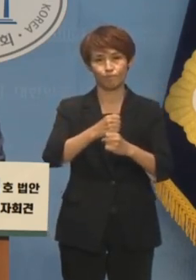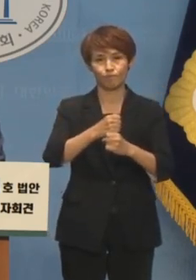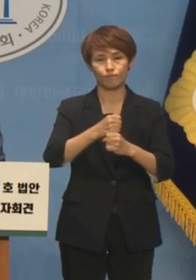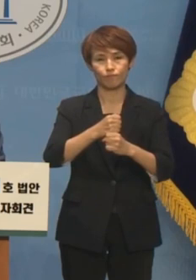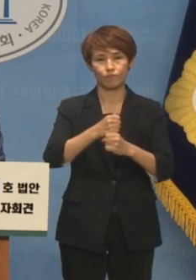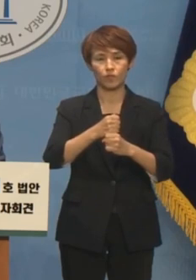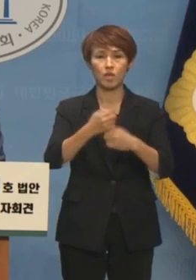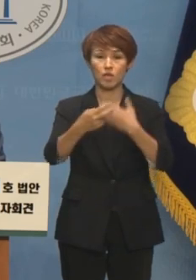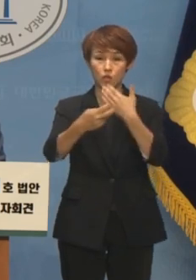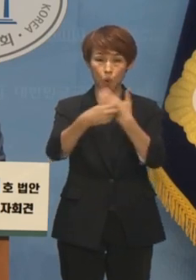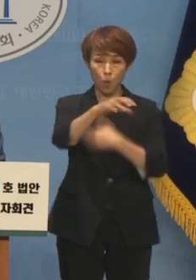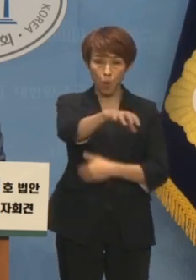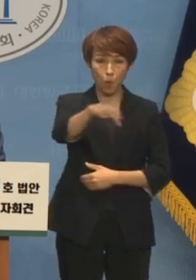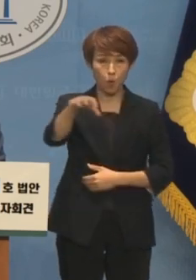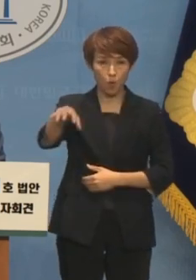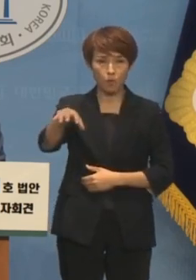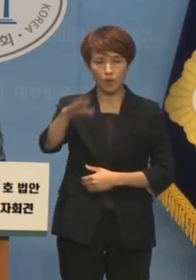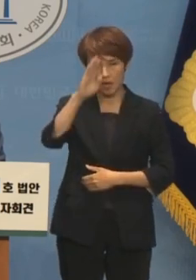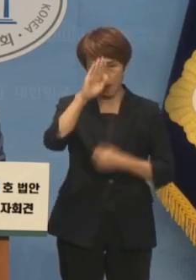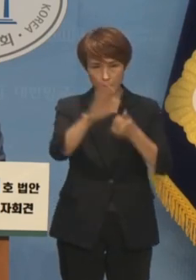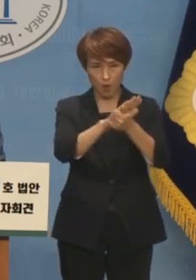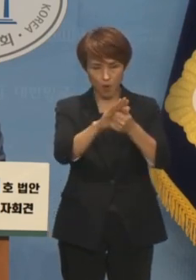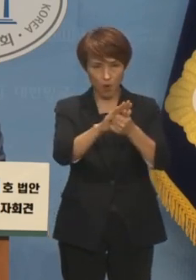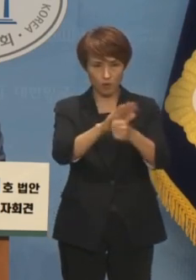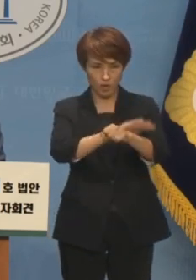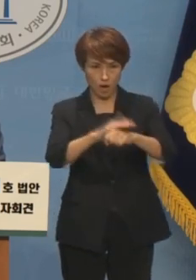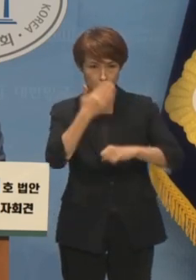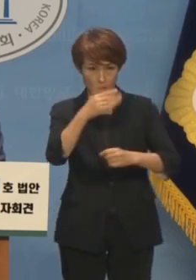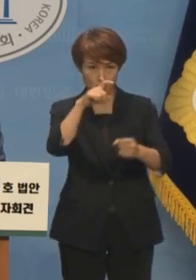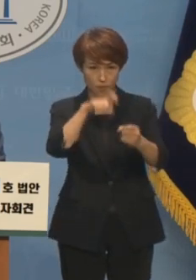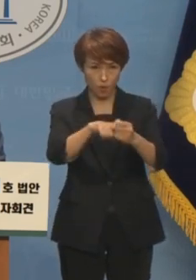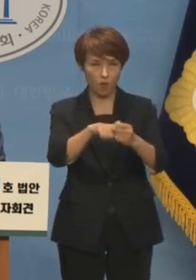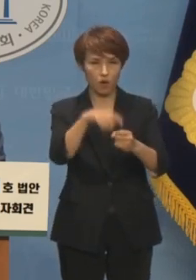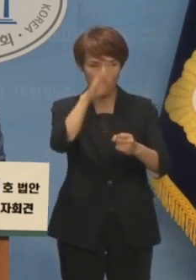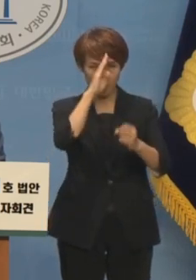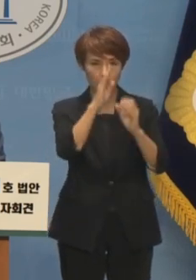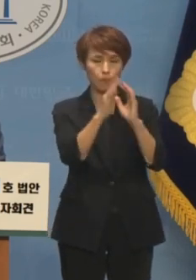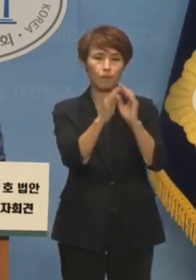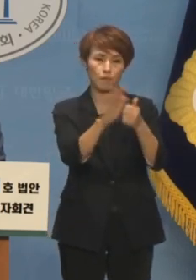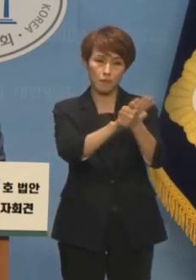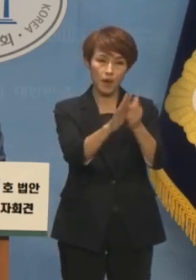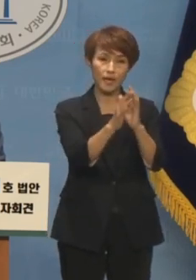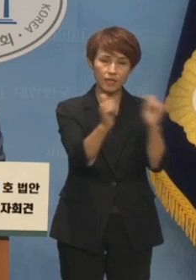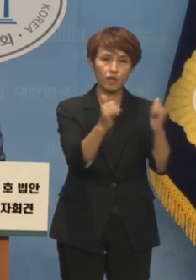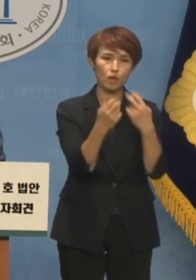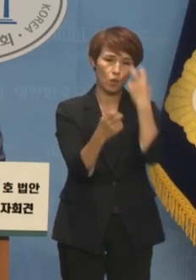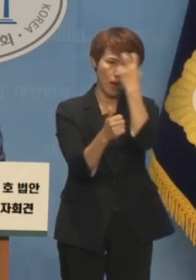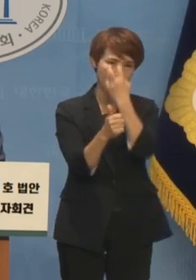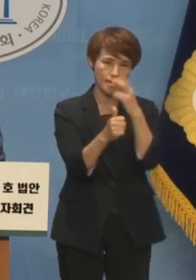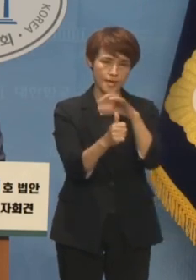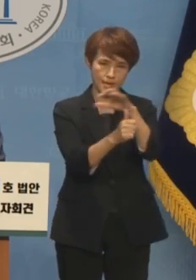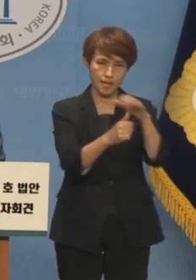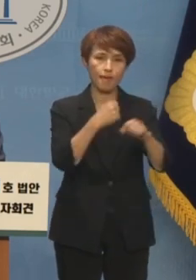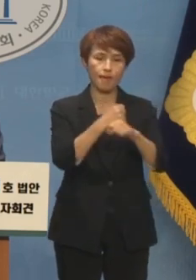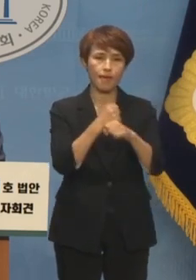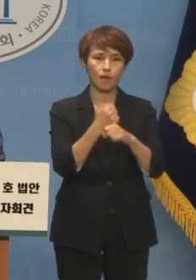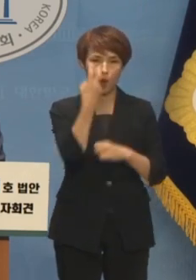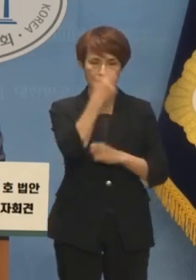이상의 의료기관에 간병의 질 향상을 위한 간병인 관리 감독 방안을 마련하도록